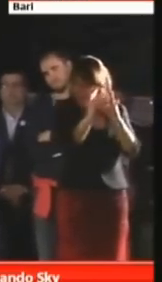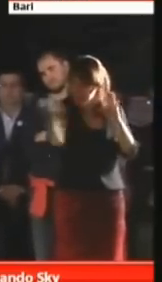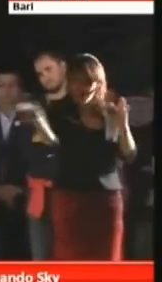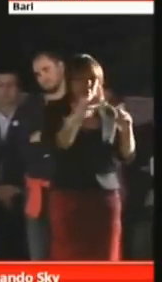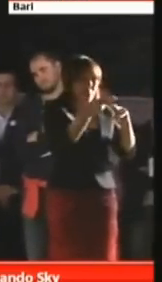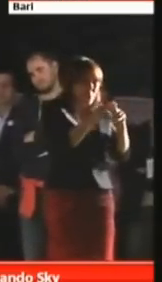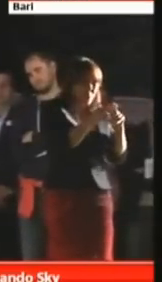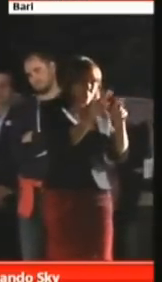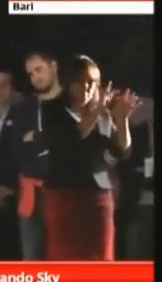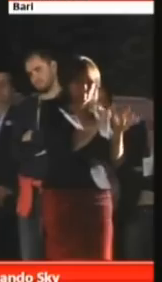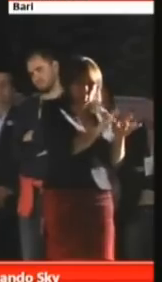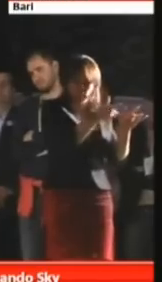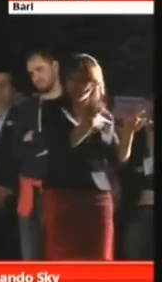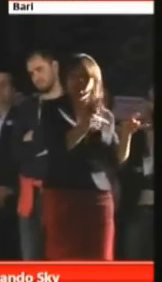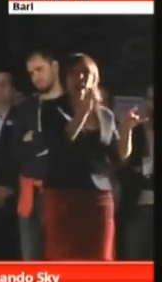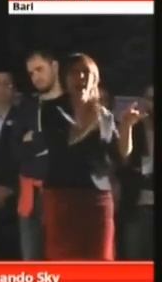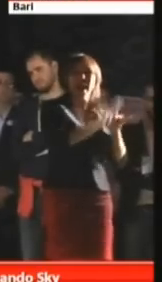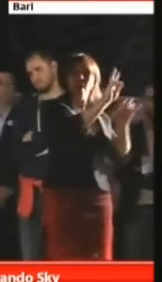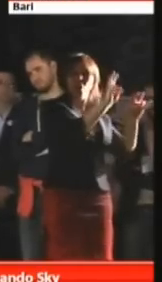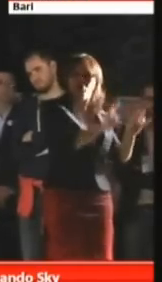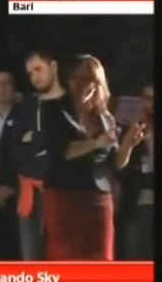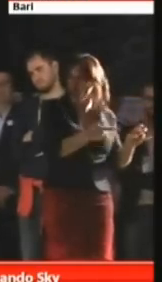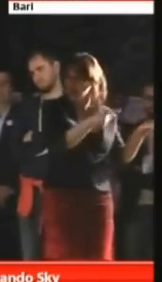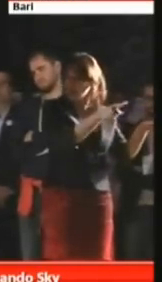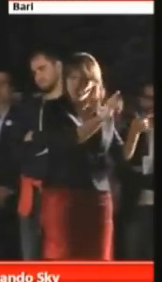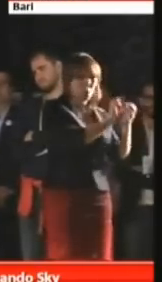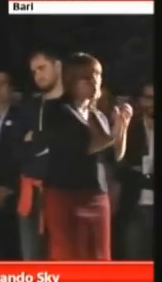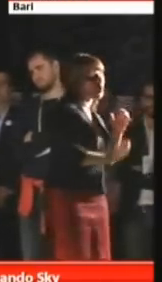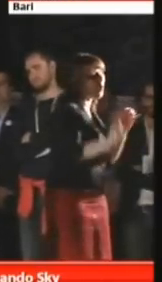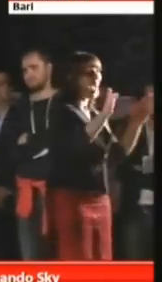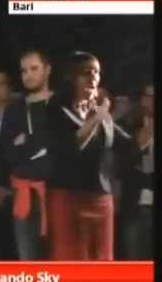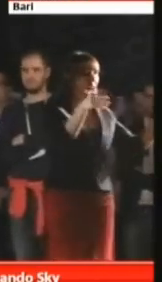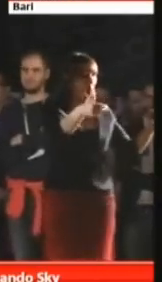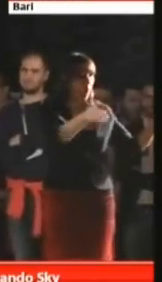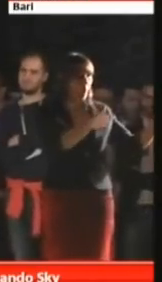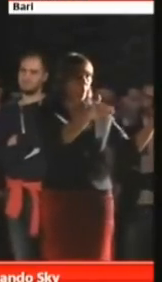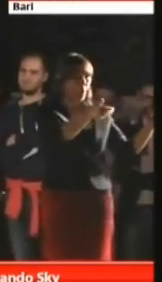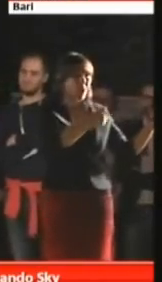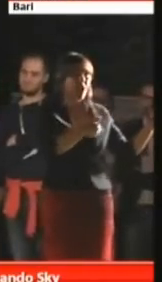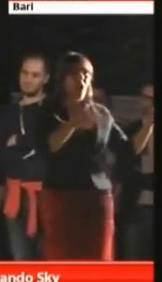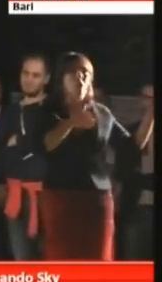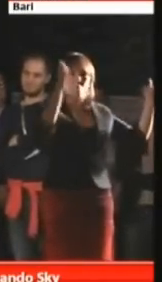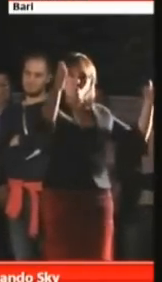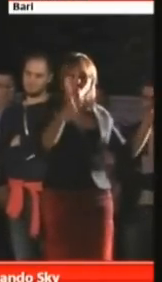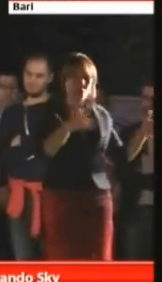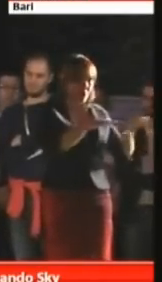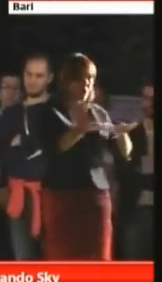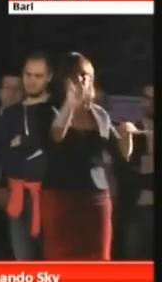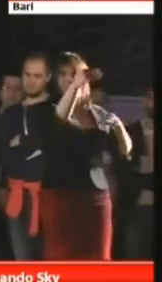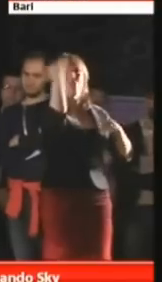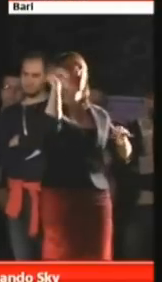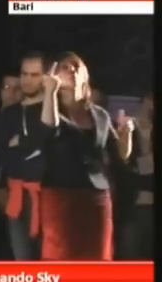insegnanti lavagne elettroniche. Ho visto aule che sono l'aula, non ci sono i muri, il pavimento, il soffitto,